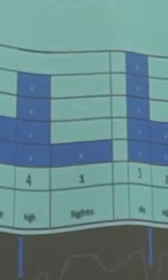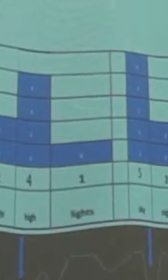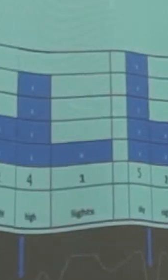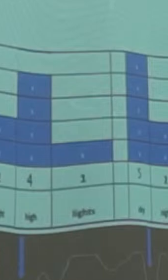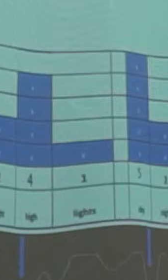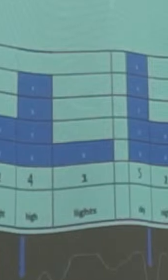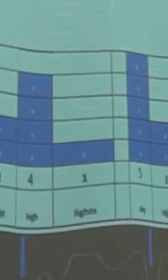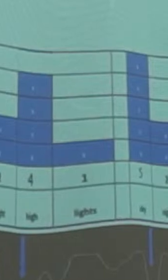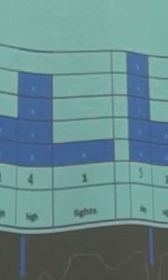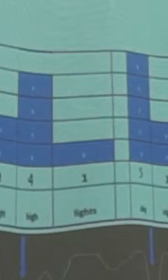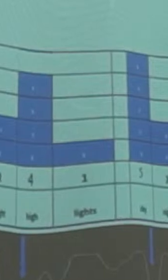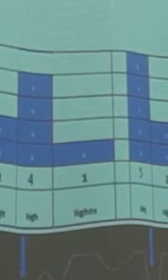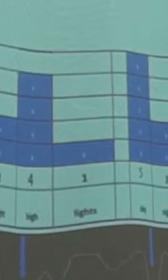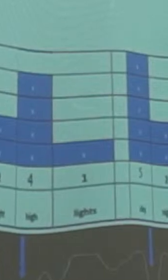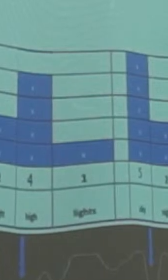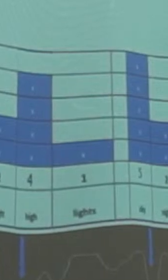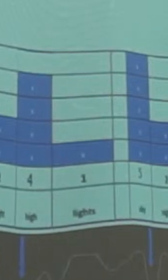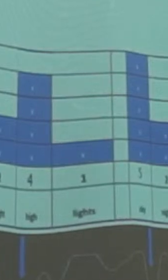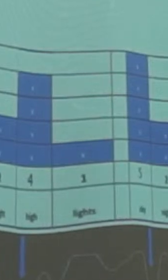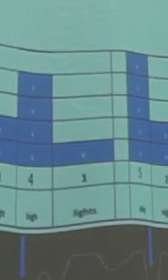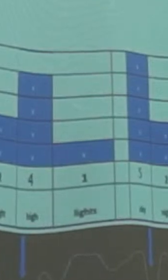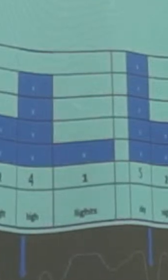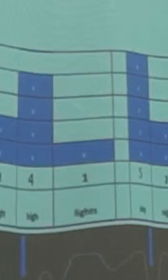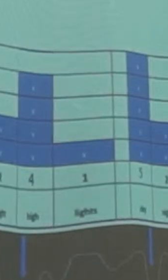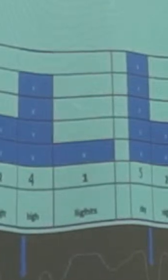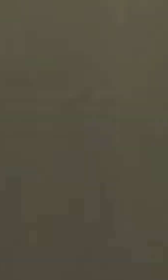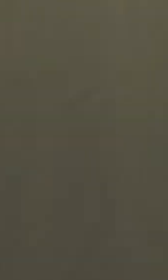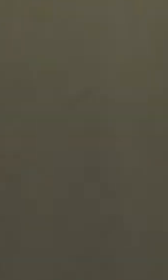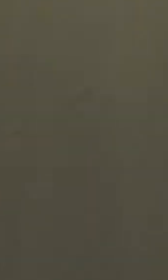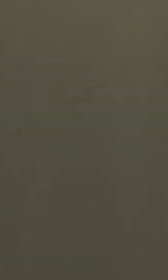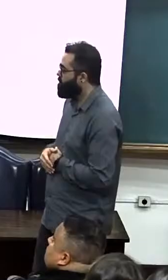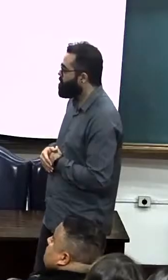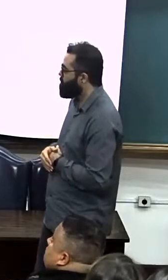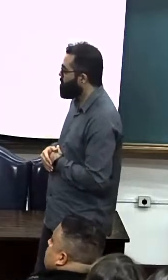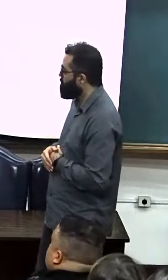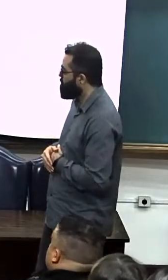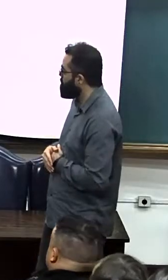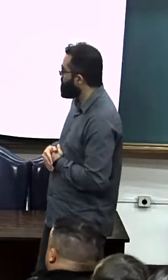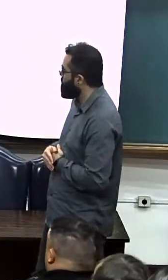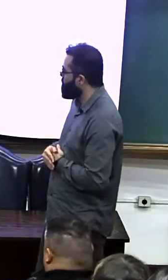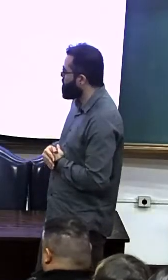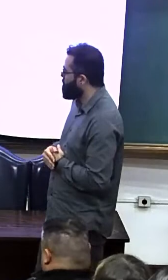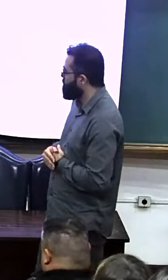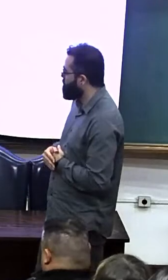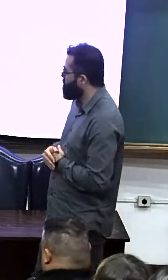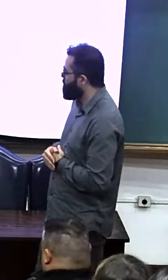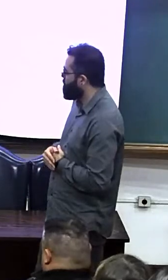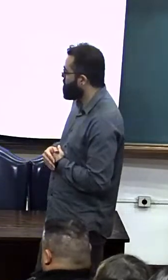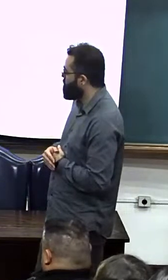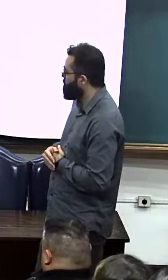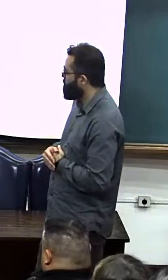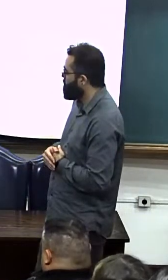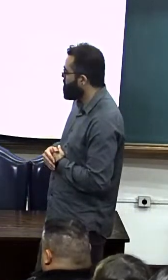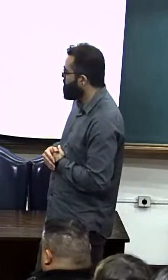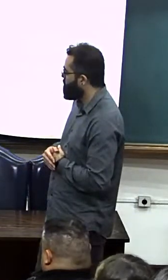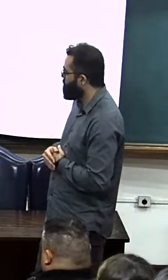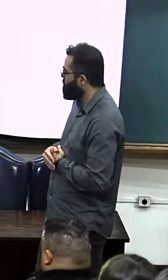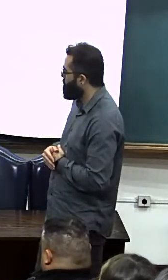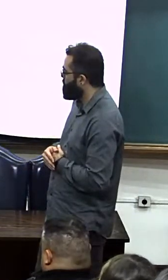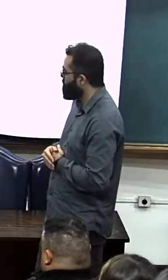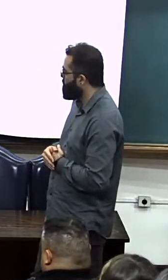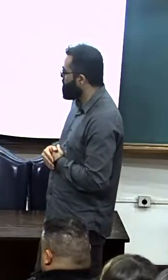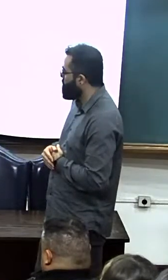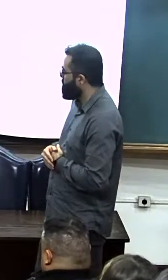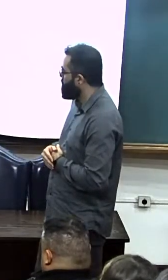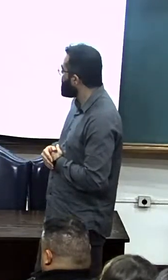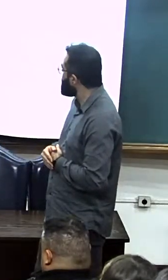Portanto, se a gente segue, né, nos níveis que a gente tem na grade métrica, o